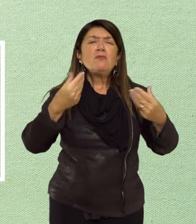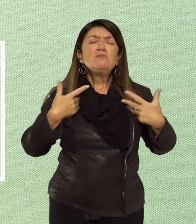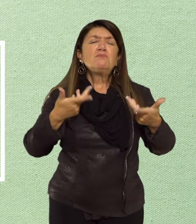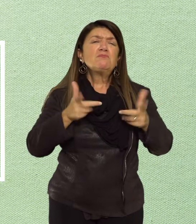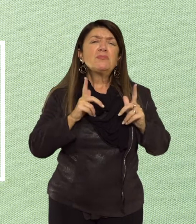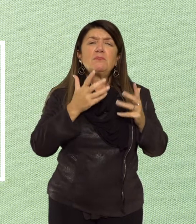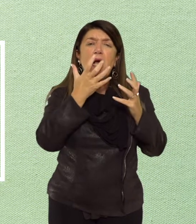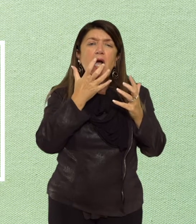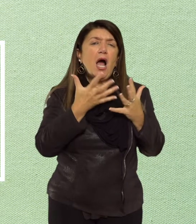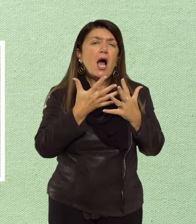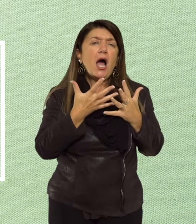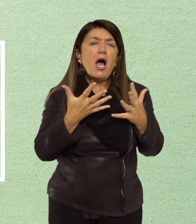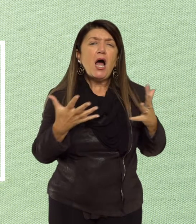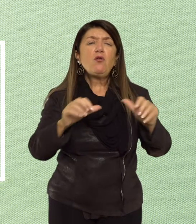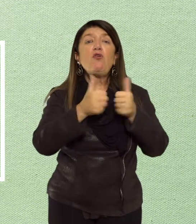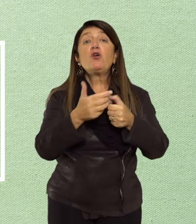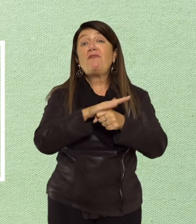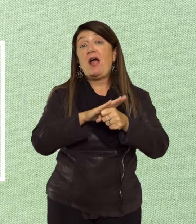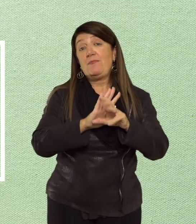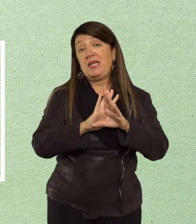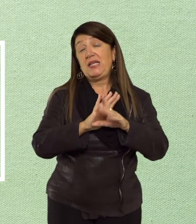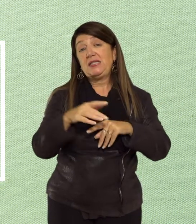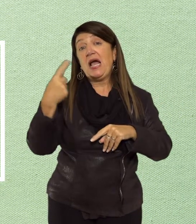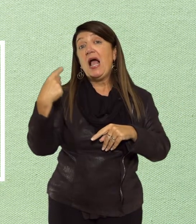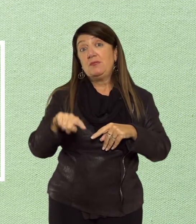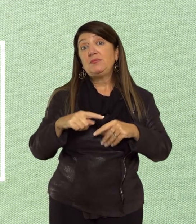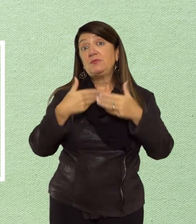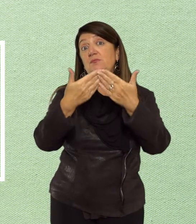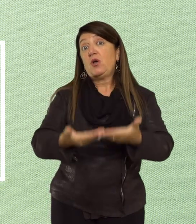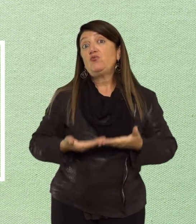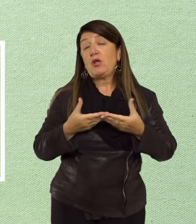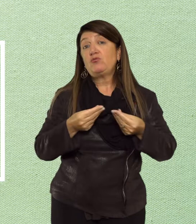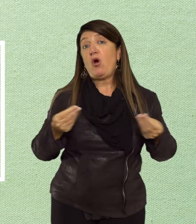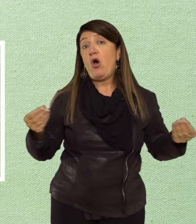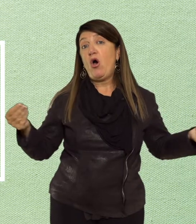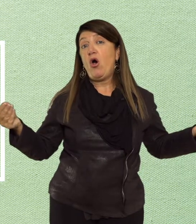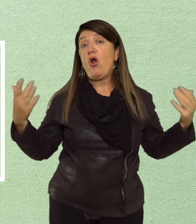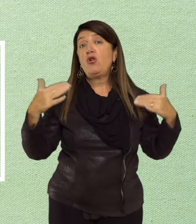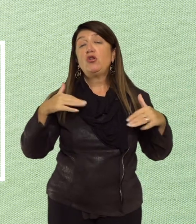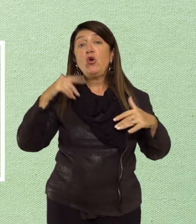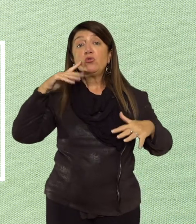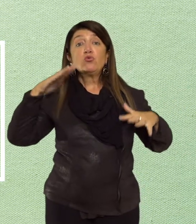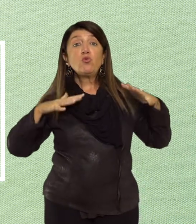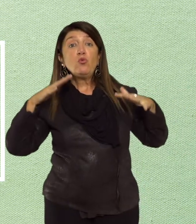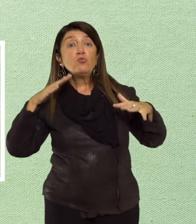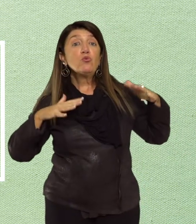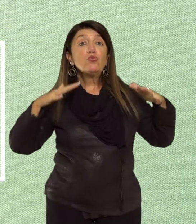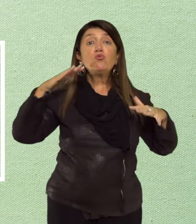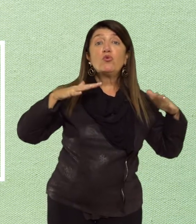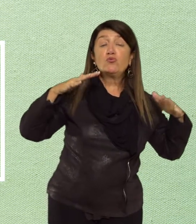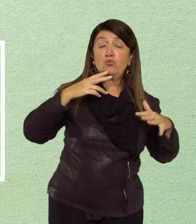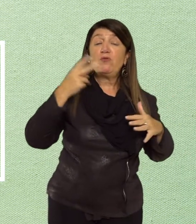entrata in famiglia. E quindi questo mi ha aiutato tanto perché insomma io avevo tanti dubbi, non sapevo com'era questo mondo, come